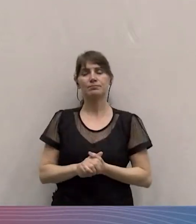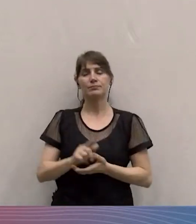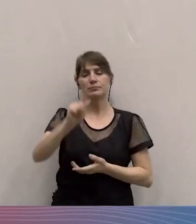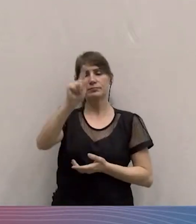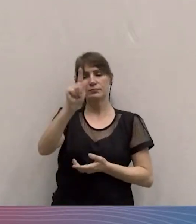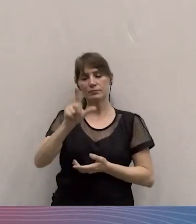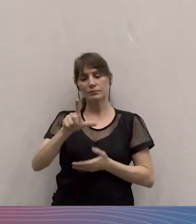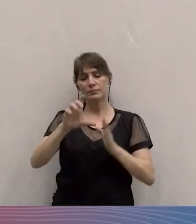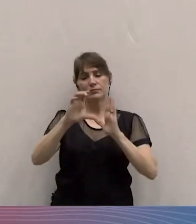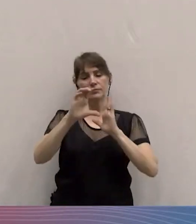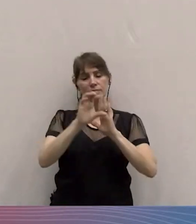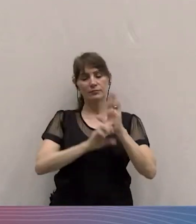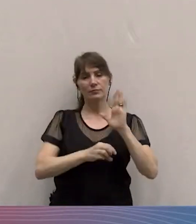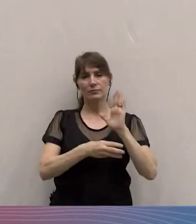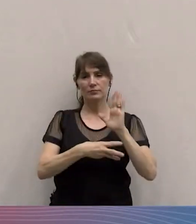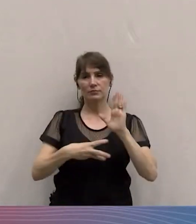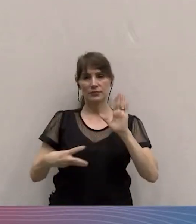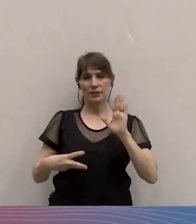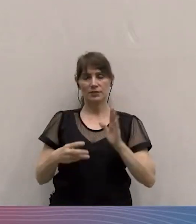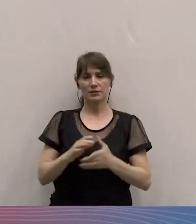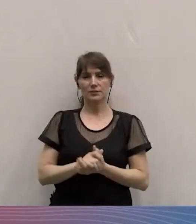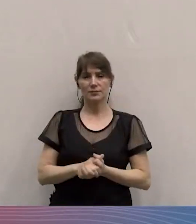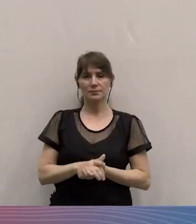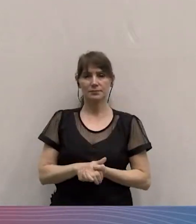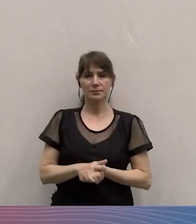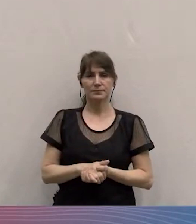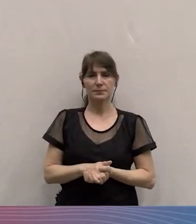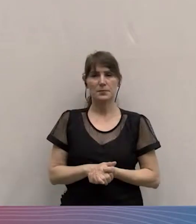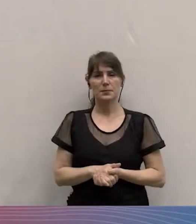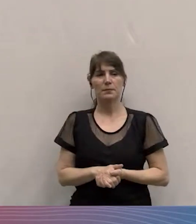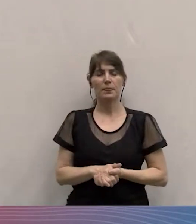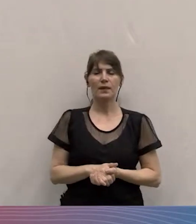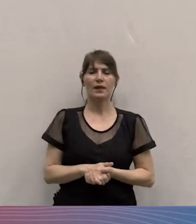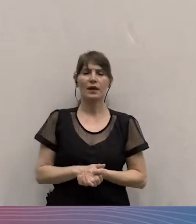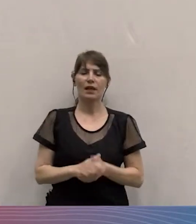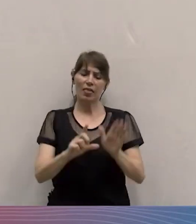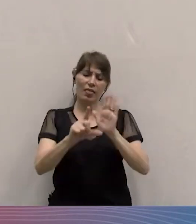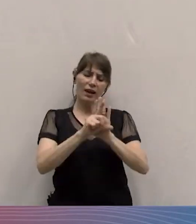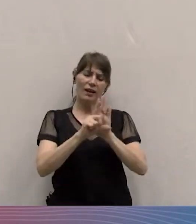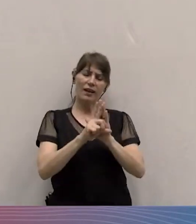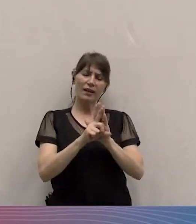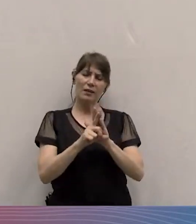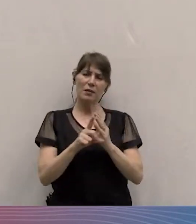Gálatas 3. Para que serve? Para que serviu a lei?